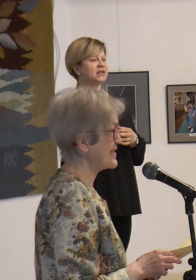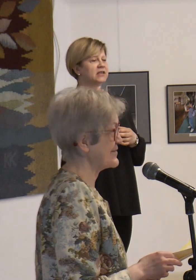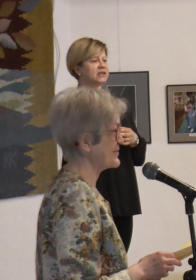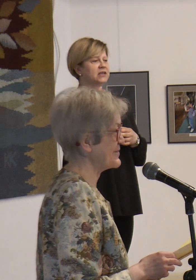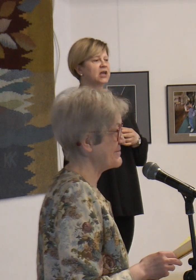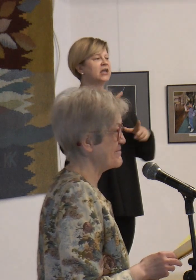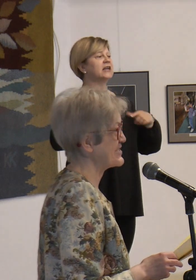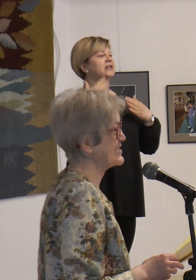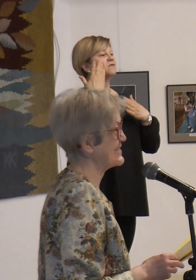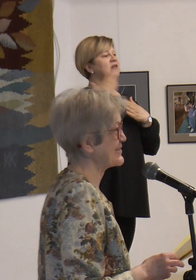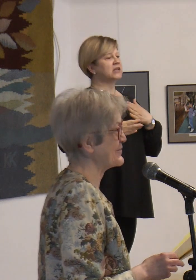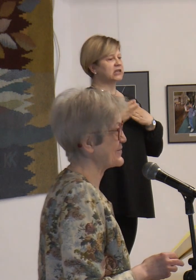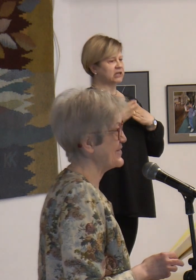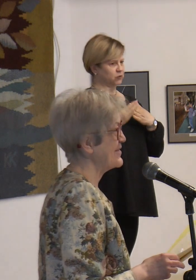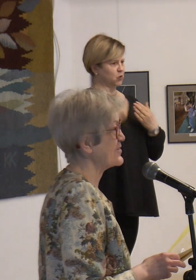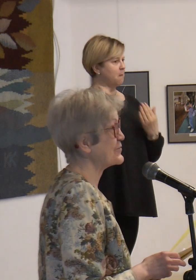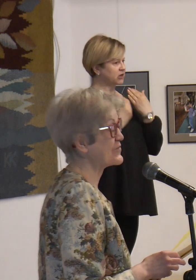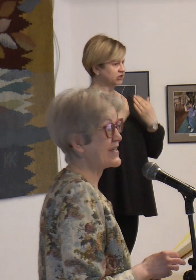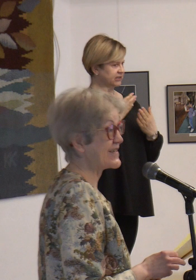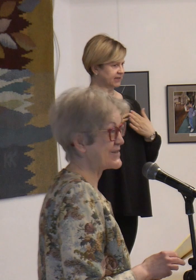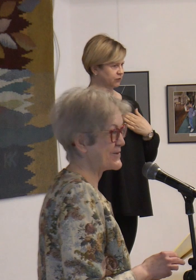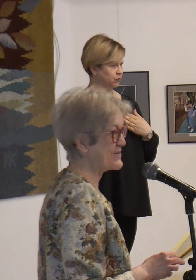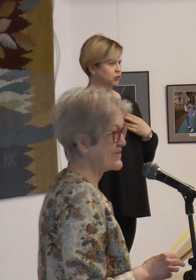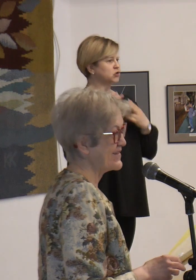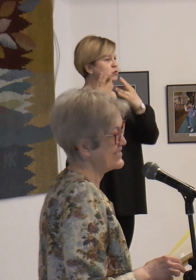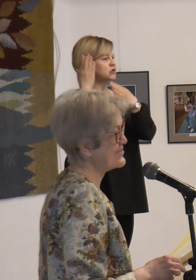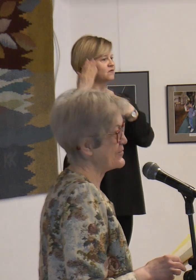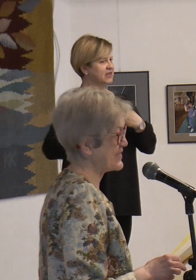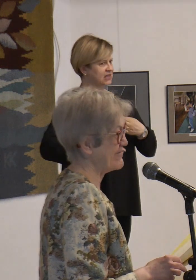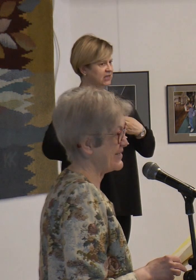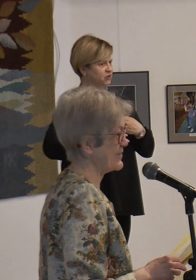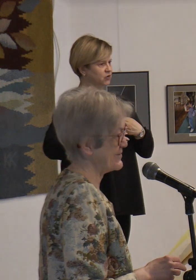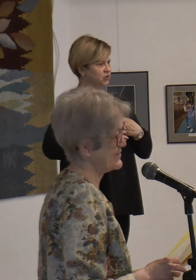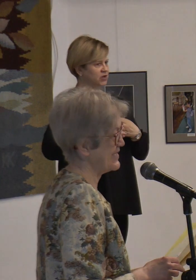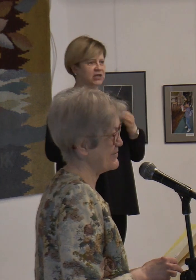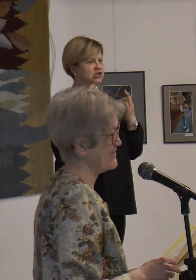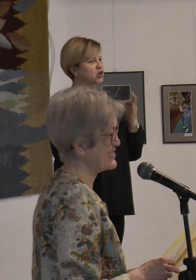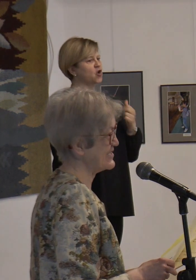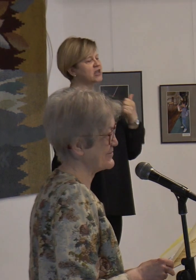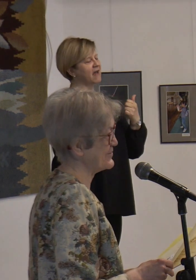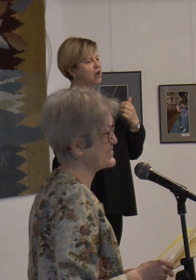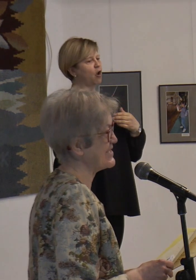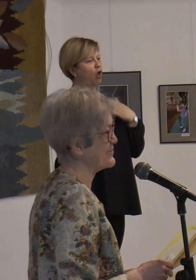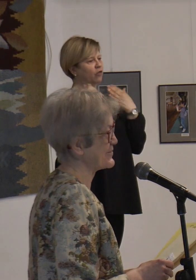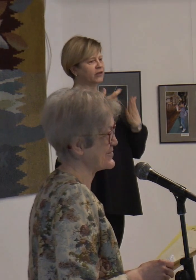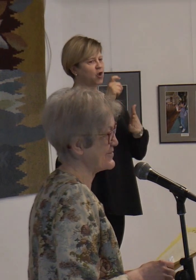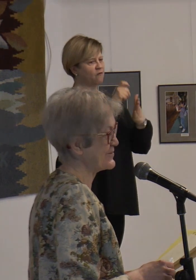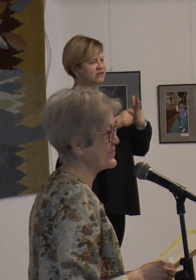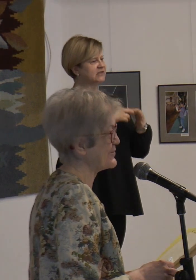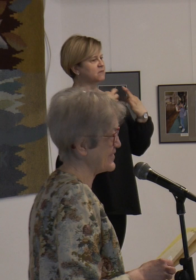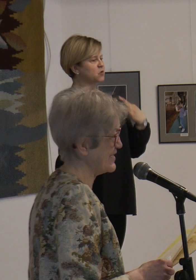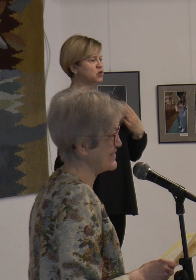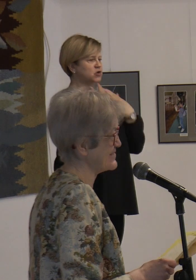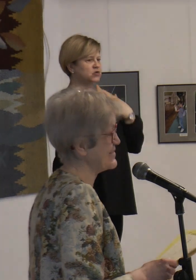élet végéről mesélt nekünk, az út végéről, és nagyon kiválóan adtad elő a versetet, és egy szívből